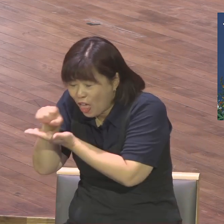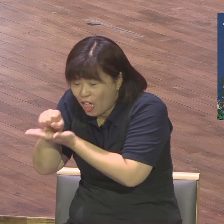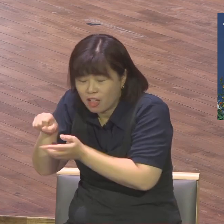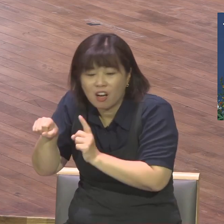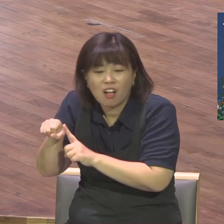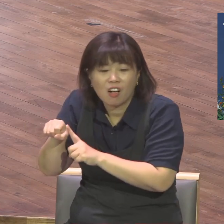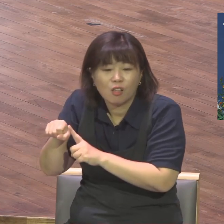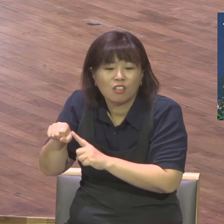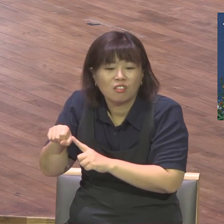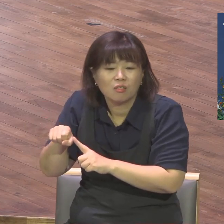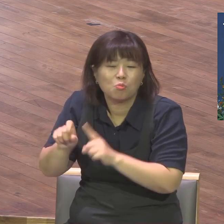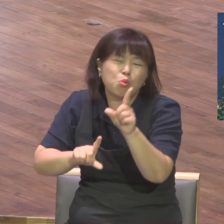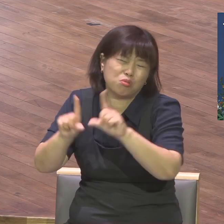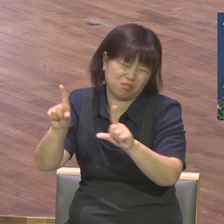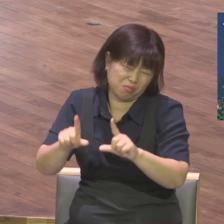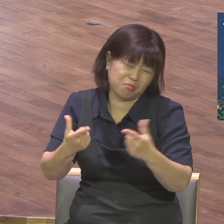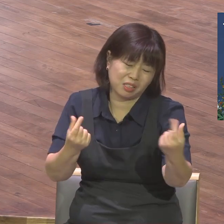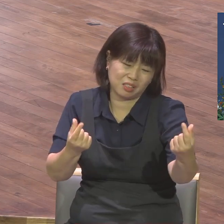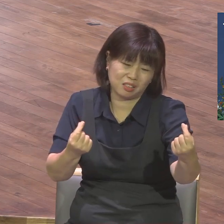예수 향기가 납니까?